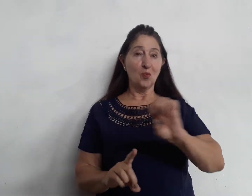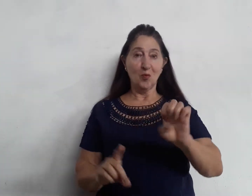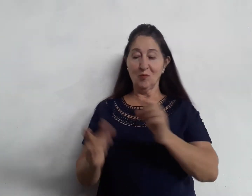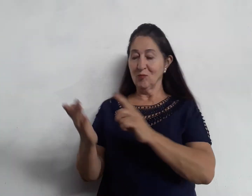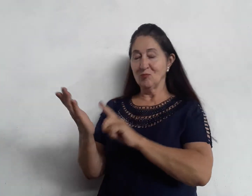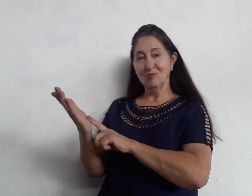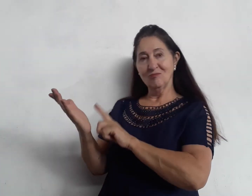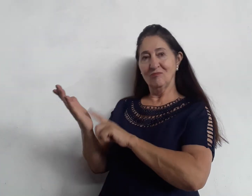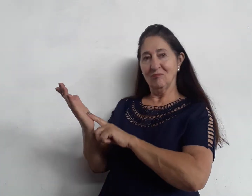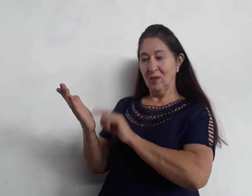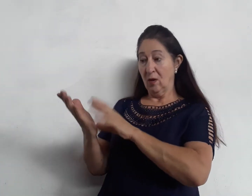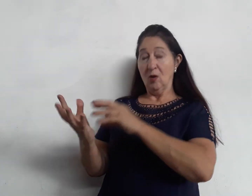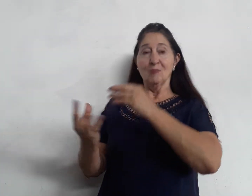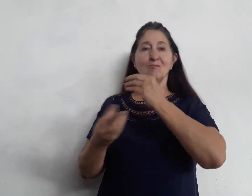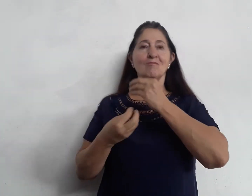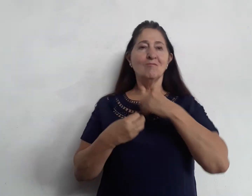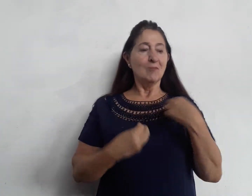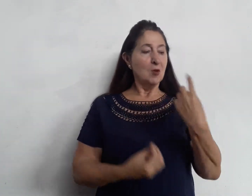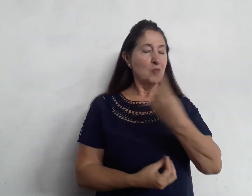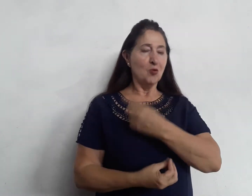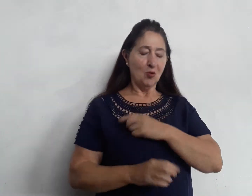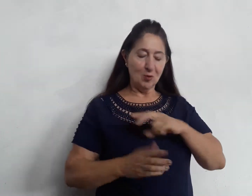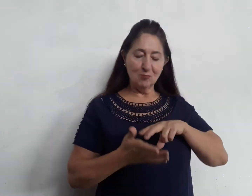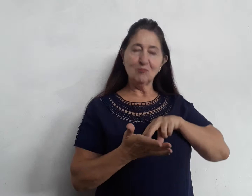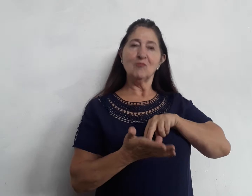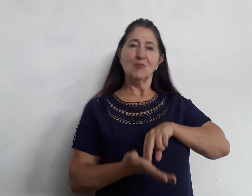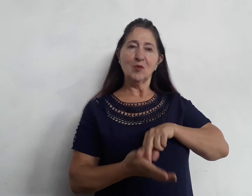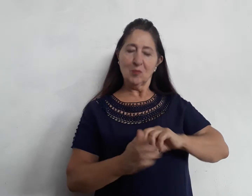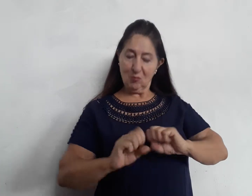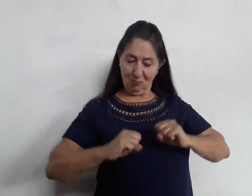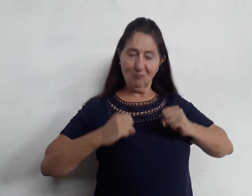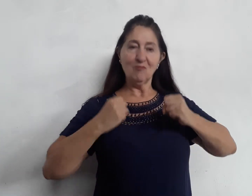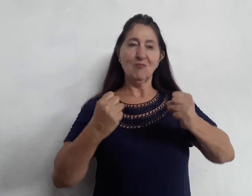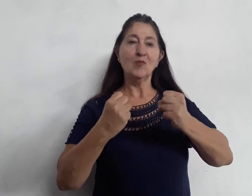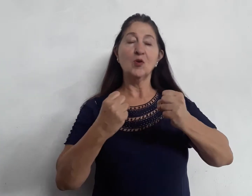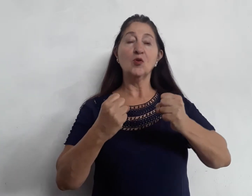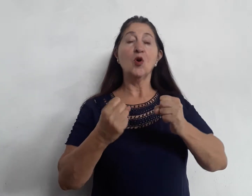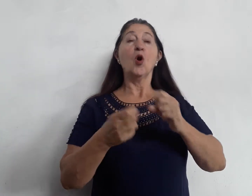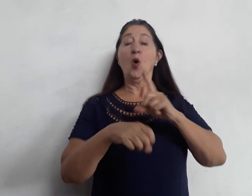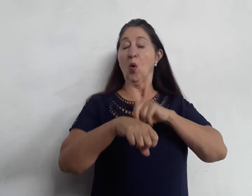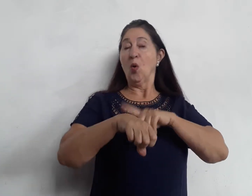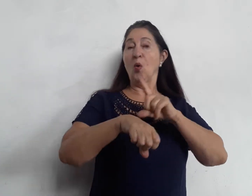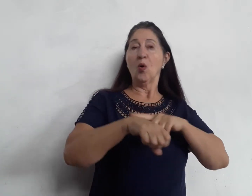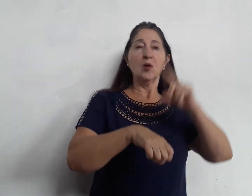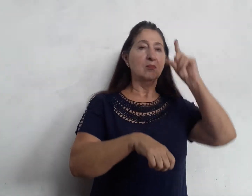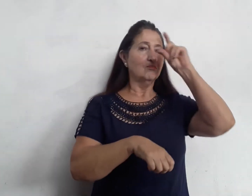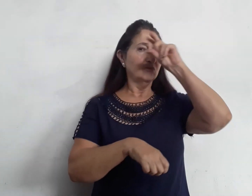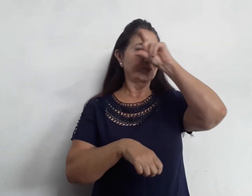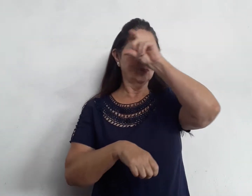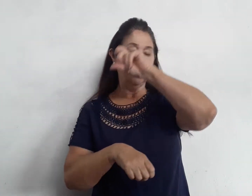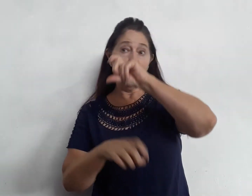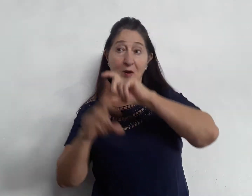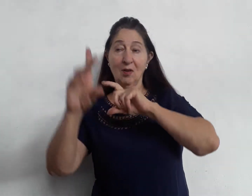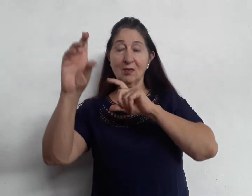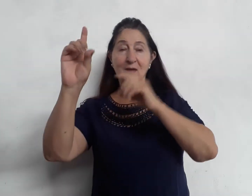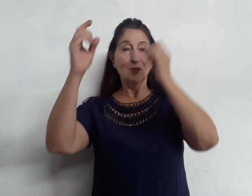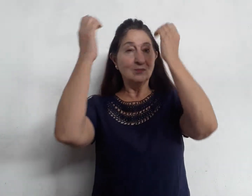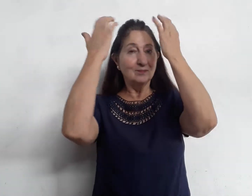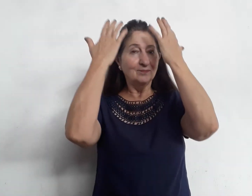firmes e fortes, principalmente nas horas difíceis. Deus nos abençoe e derrame